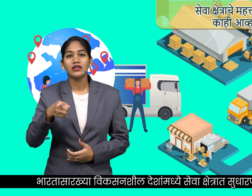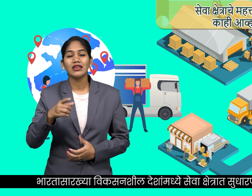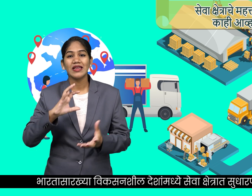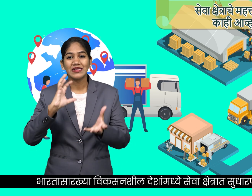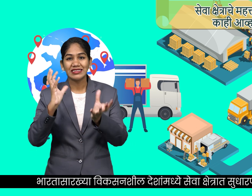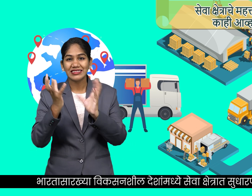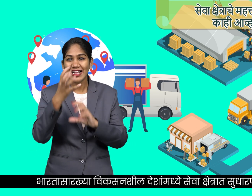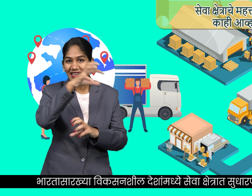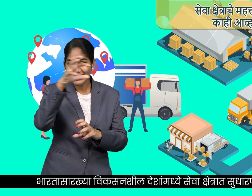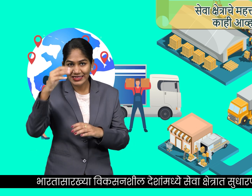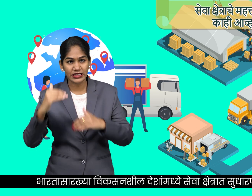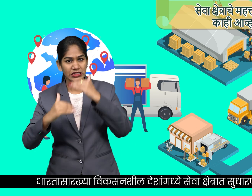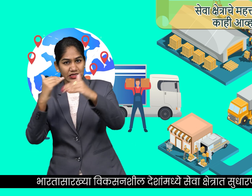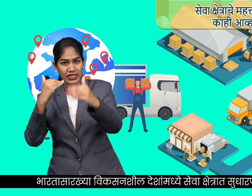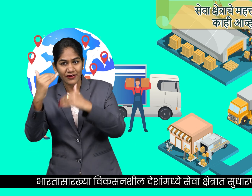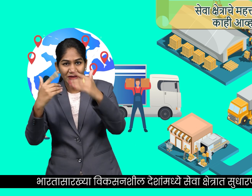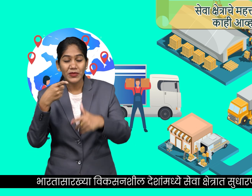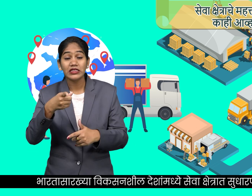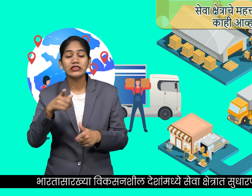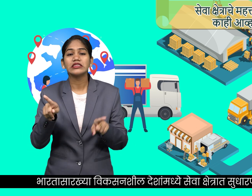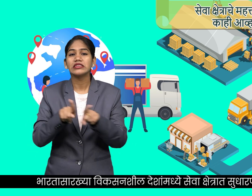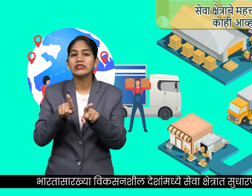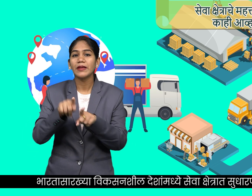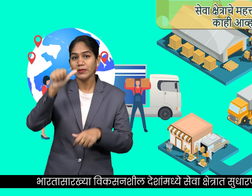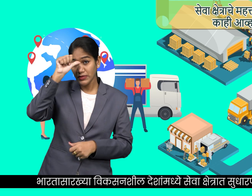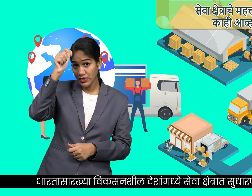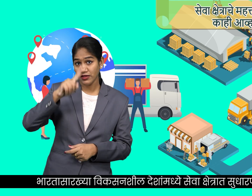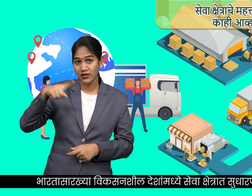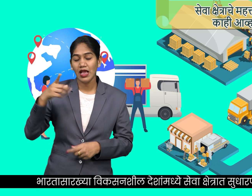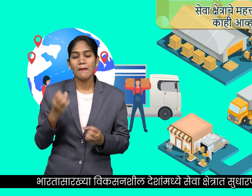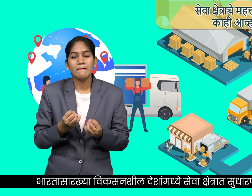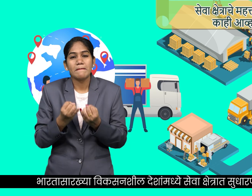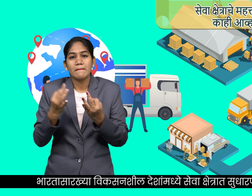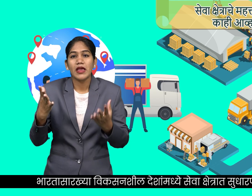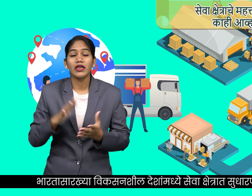भारतासारख्या विकसनशील देशांमध्ये सेवा क्षेत्रात सुधारणा करण्यासाठी